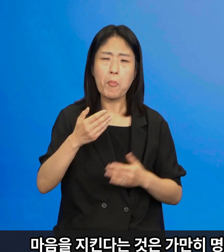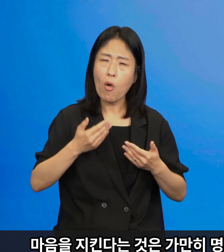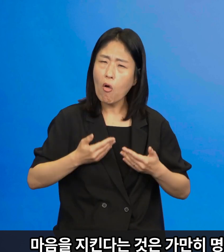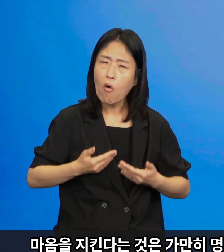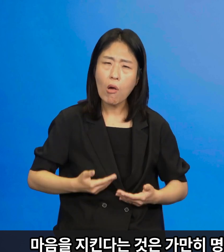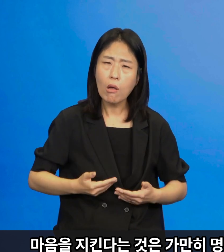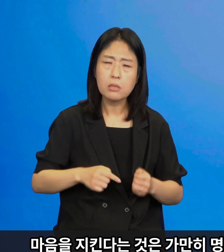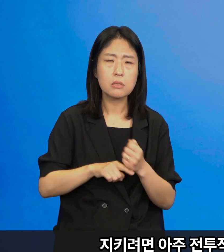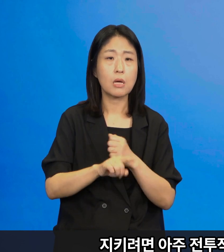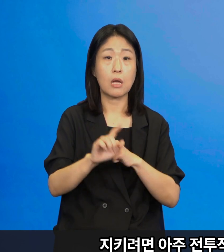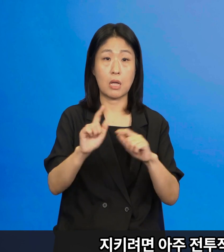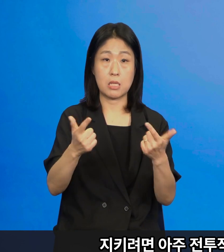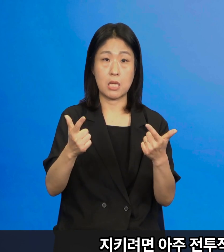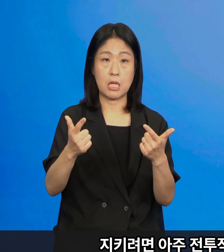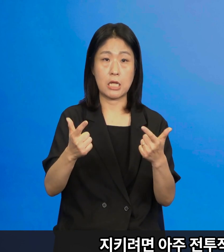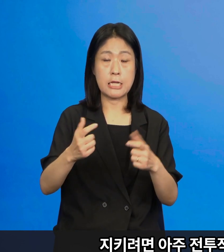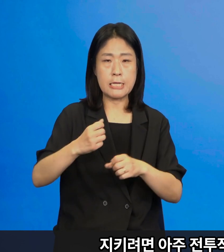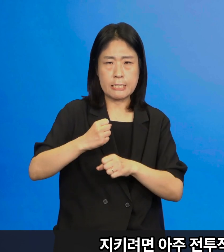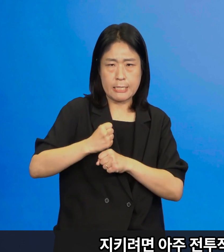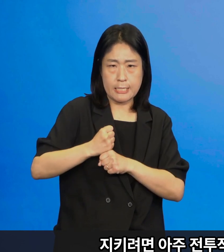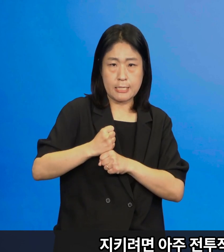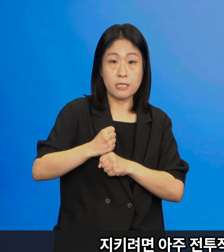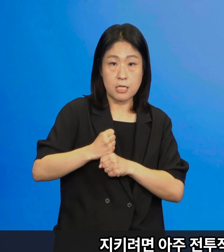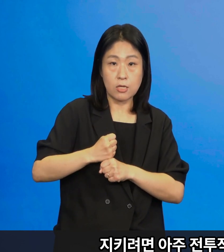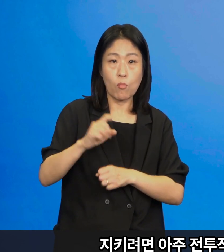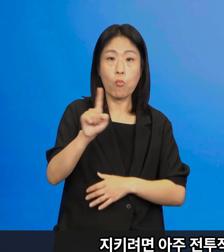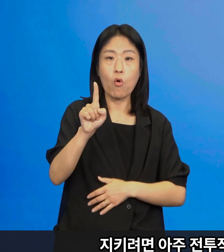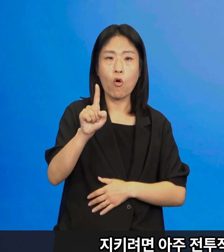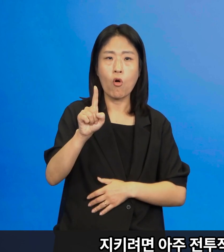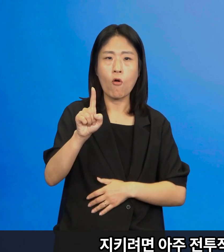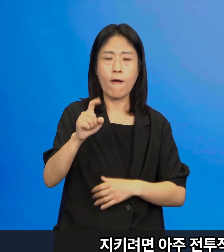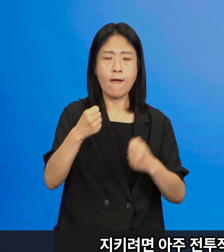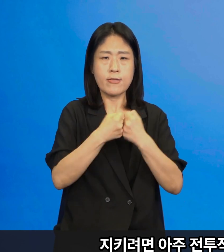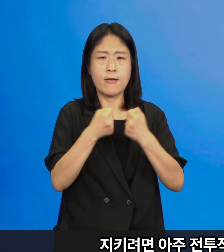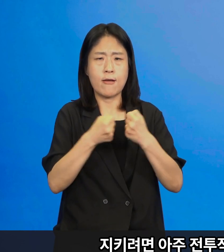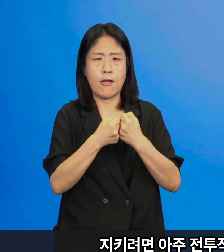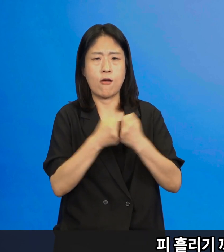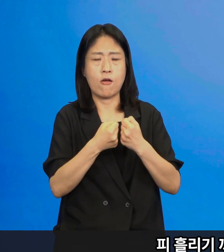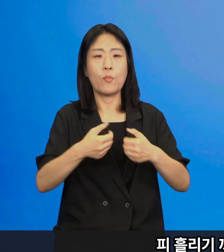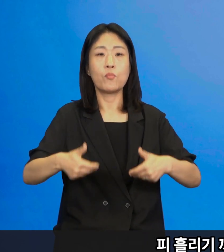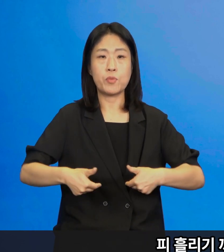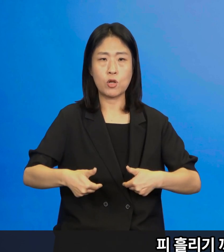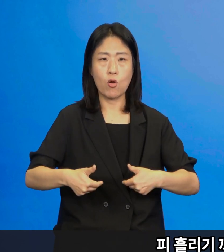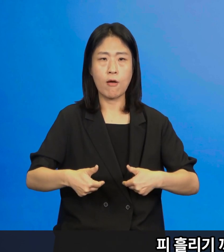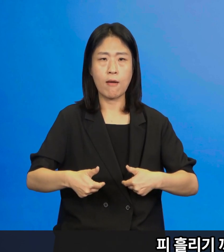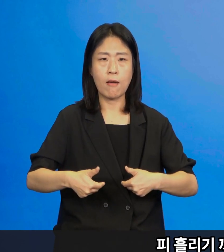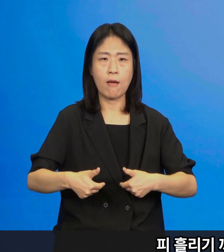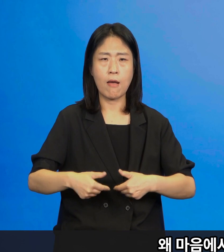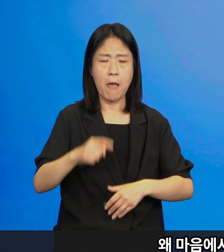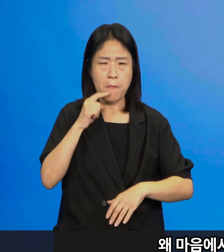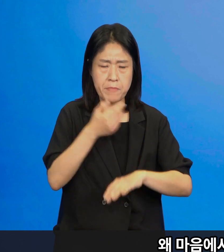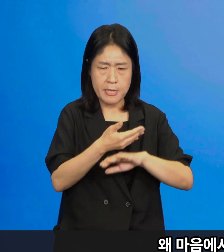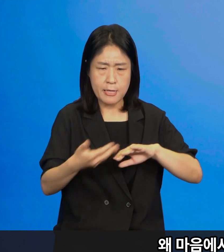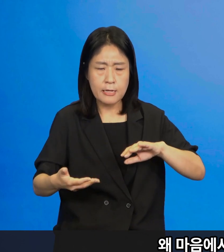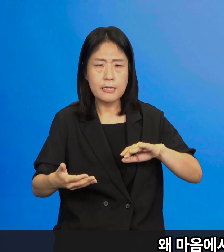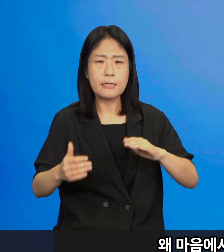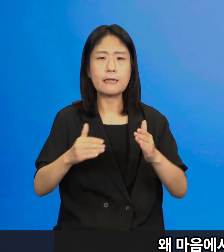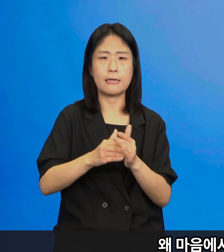그런 게 아니에요. 지키려면 아주 전투적이고 싸워야 되는 거예요. 피 흘리기까지 싸워야 돼요.